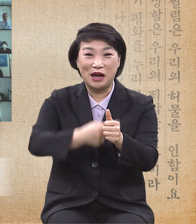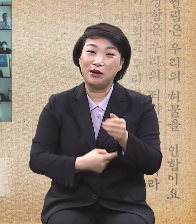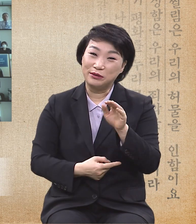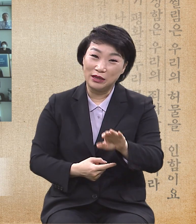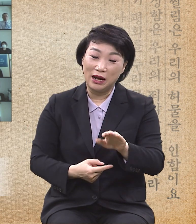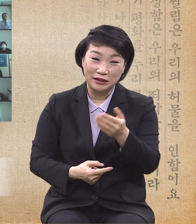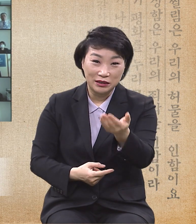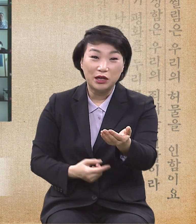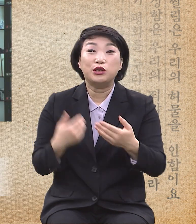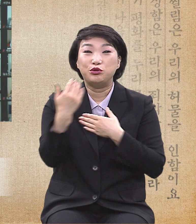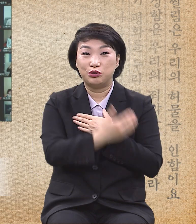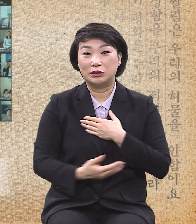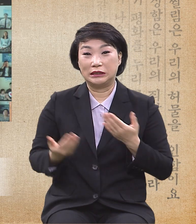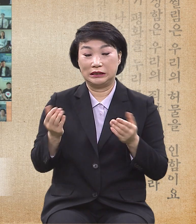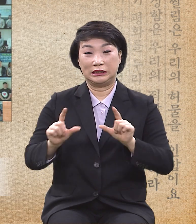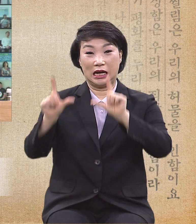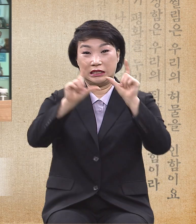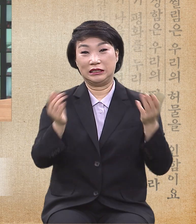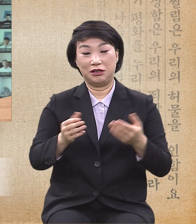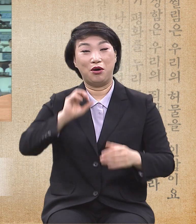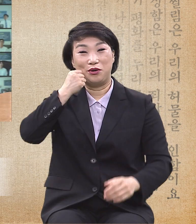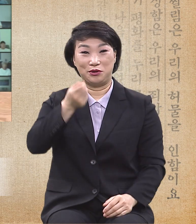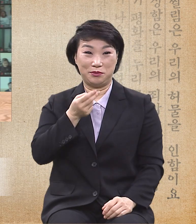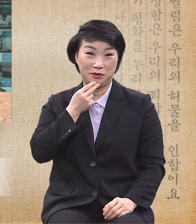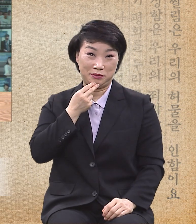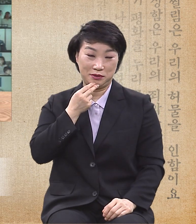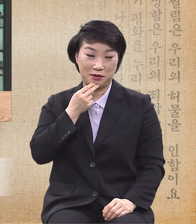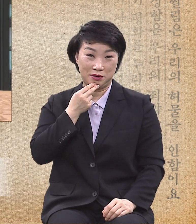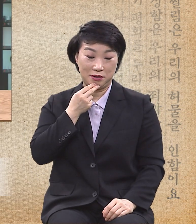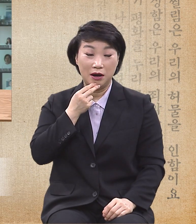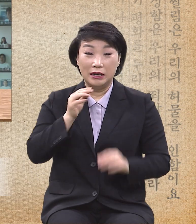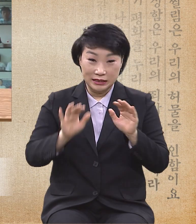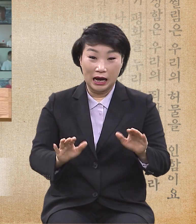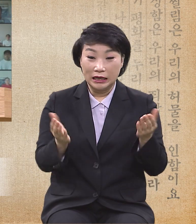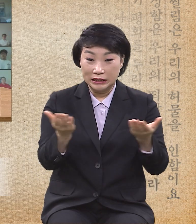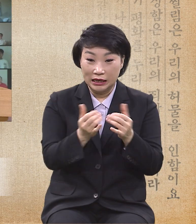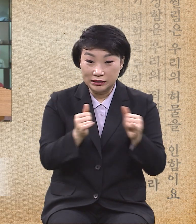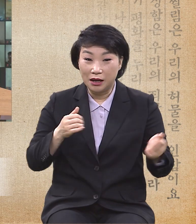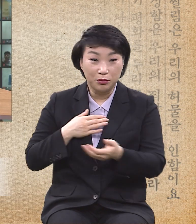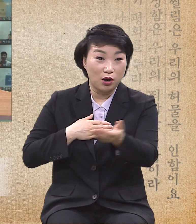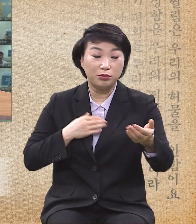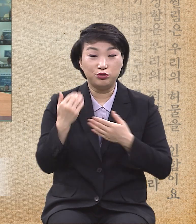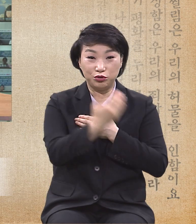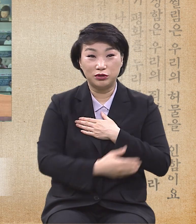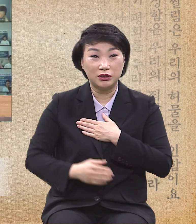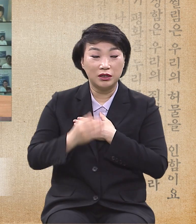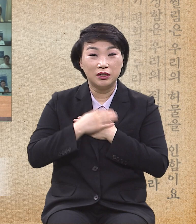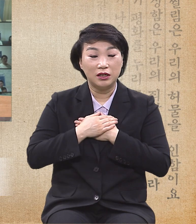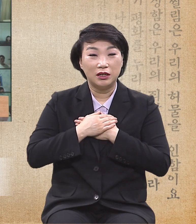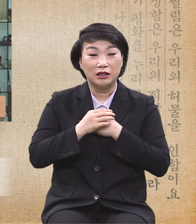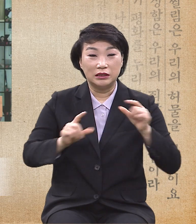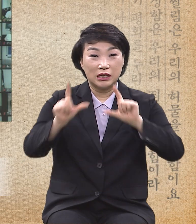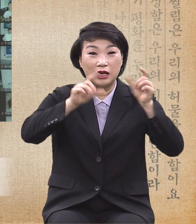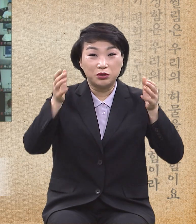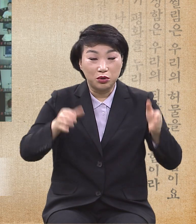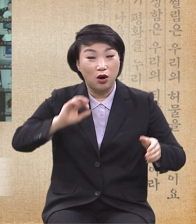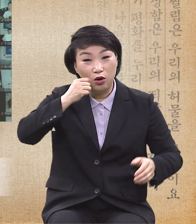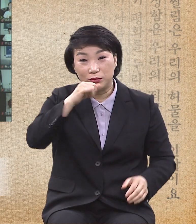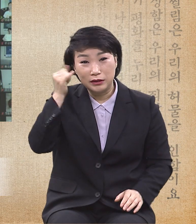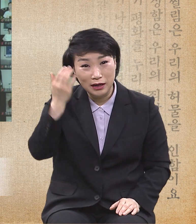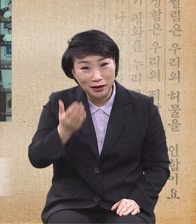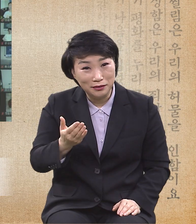네가 육신이 사는 데는 지장 없어. 응? 일하는 사람이 육신이 사는데 지장이 있는 거 봤어요?